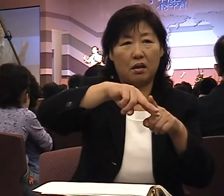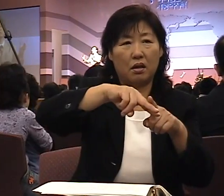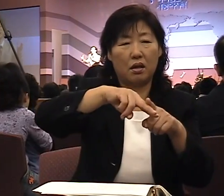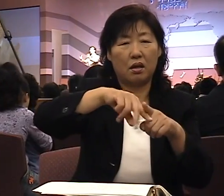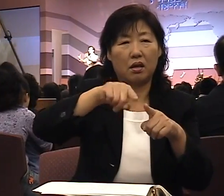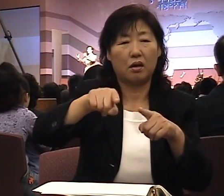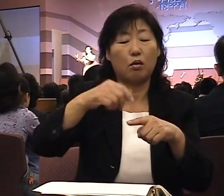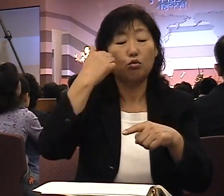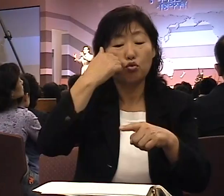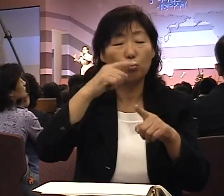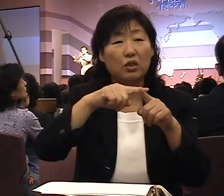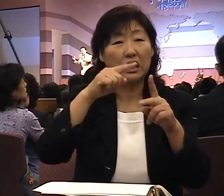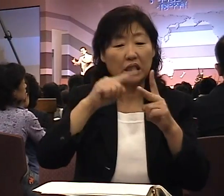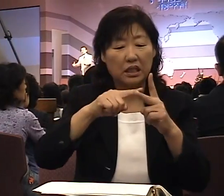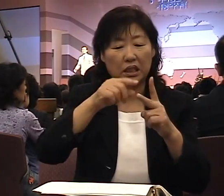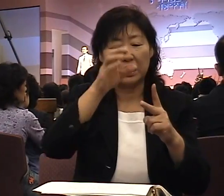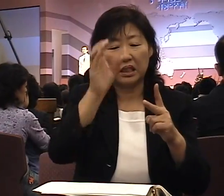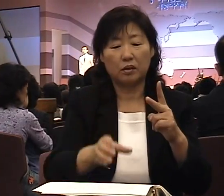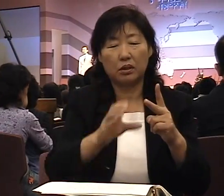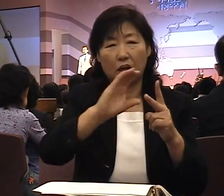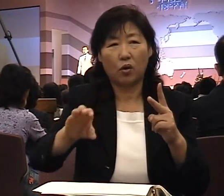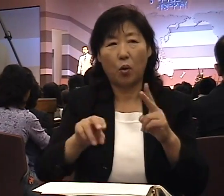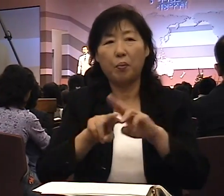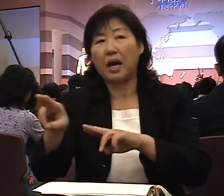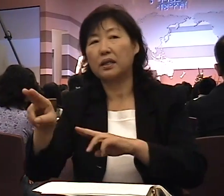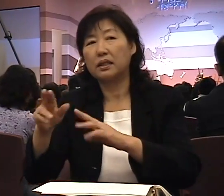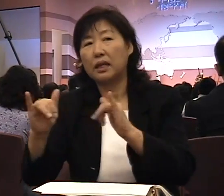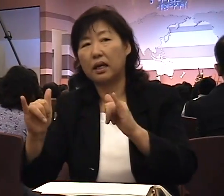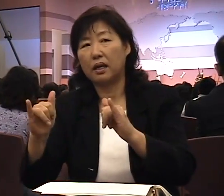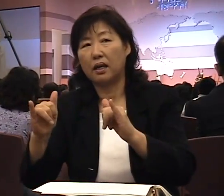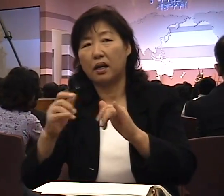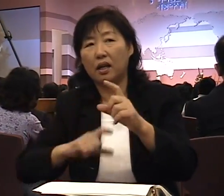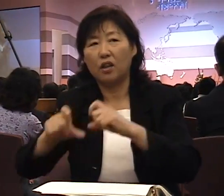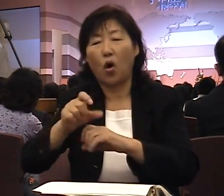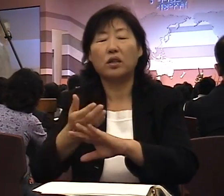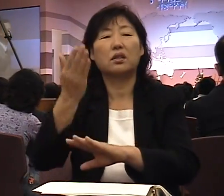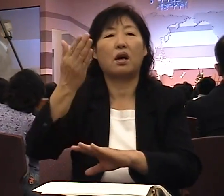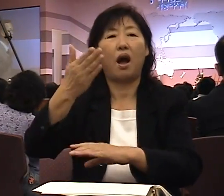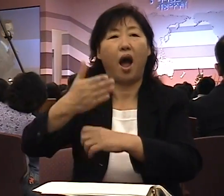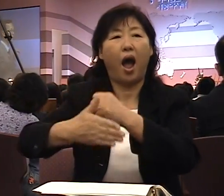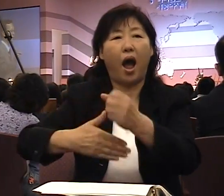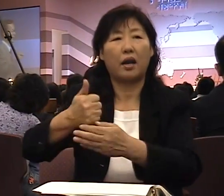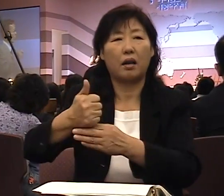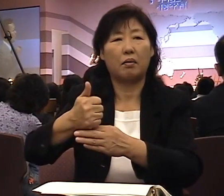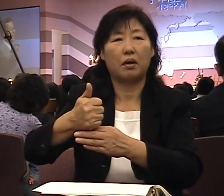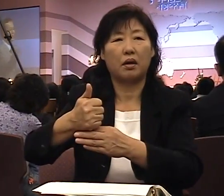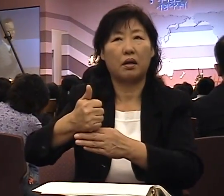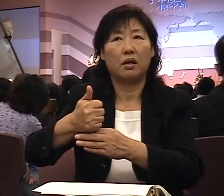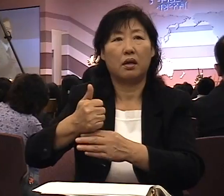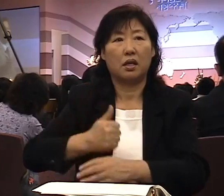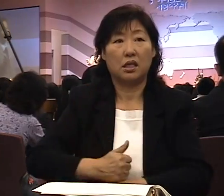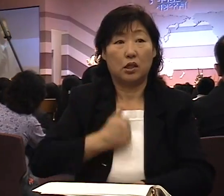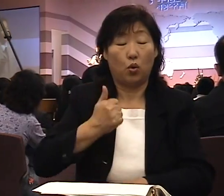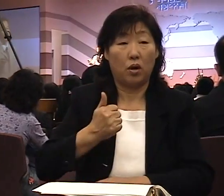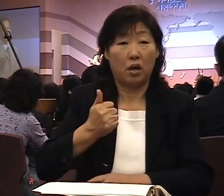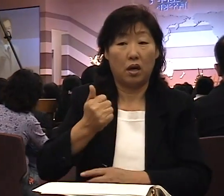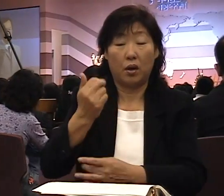누구든지 십자가로 피하는 자들에게 더 이상 하나님의 진노가 한 번 태워진 곳에 더 이상 안 타기